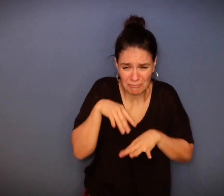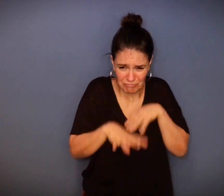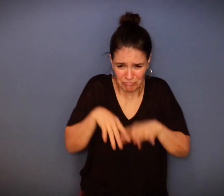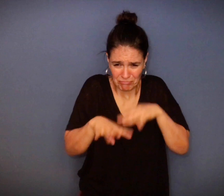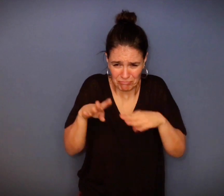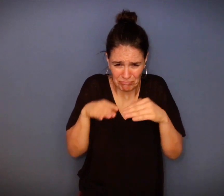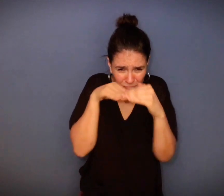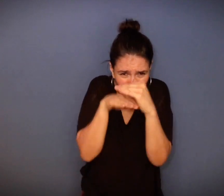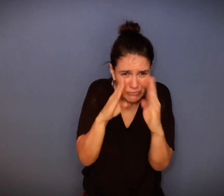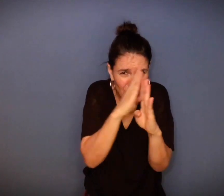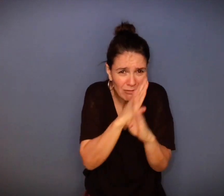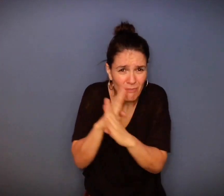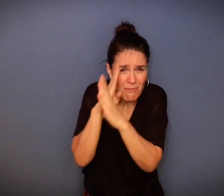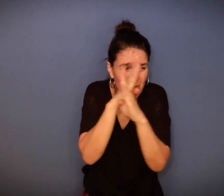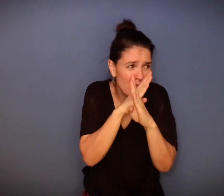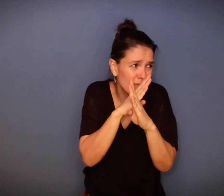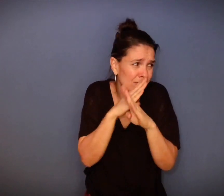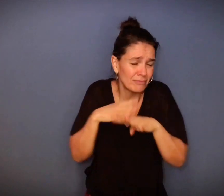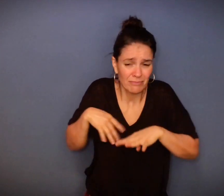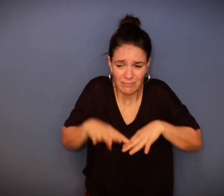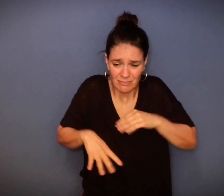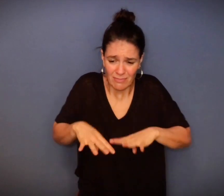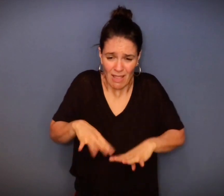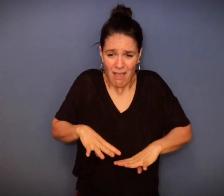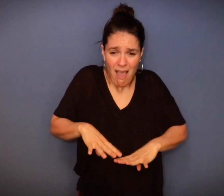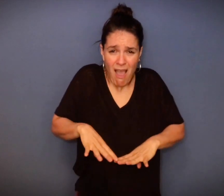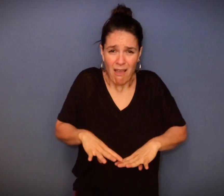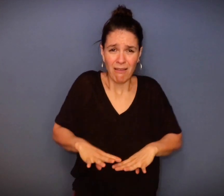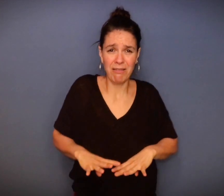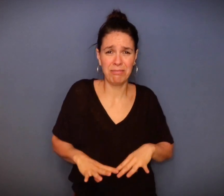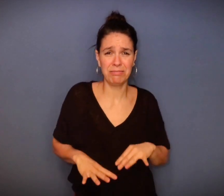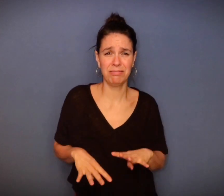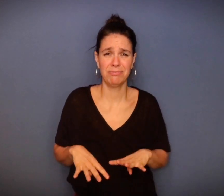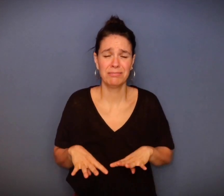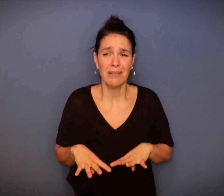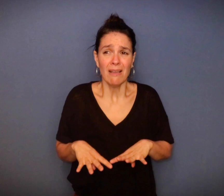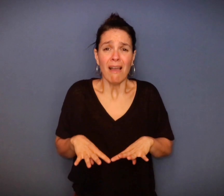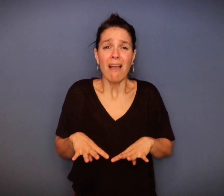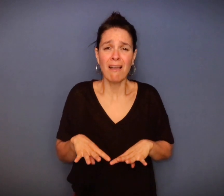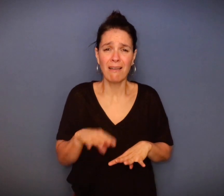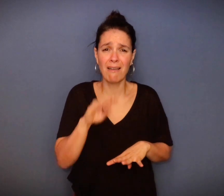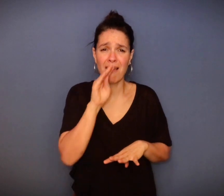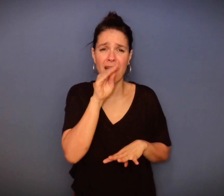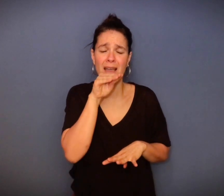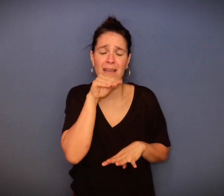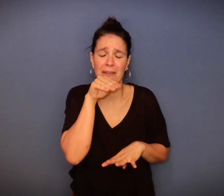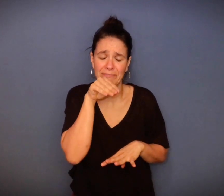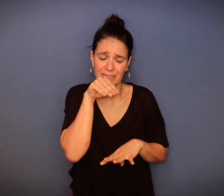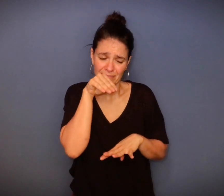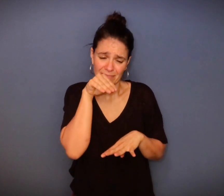Il se cacha dans un coin et il y passa toute la nuit, très las et